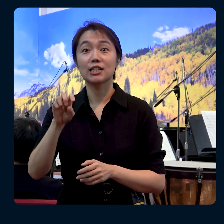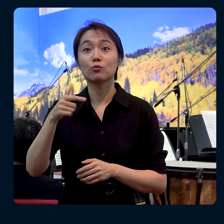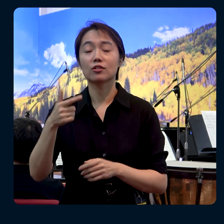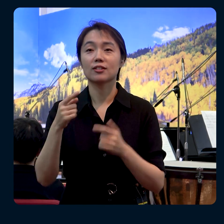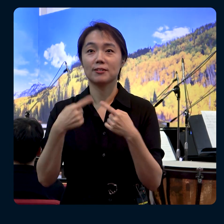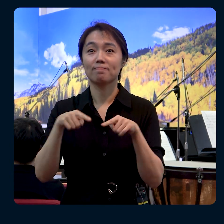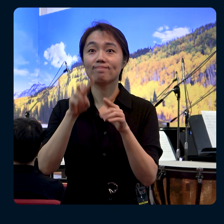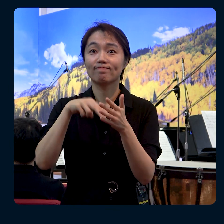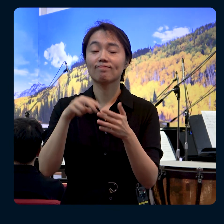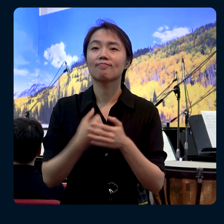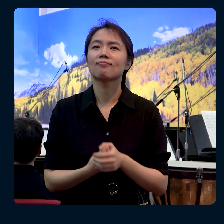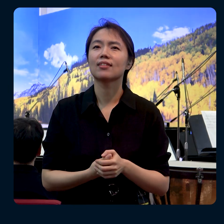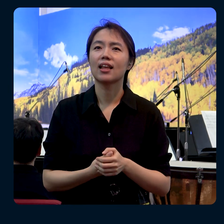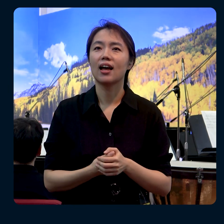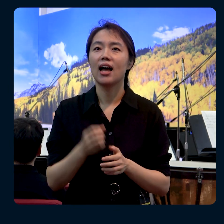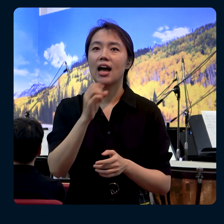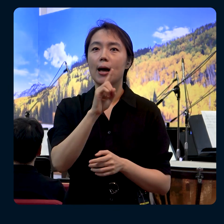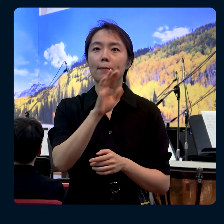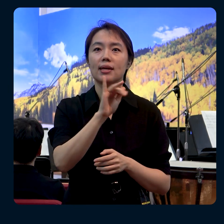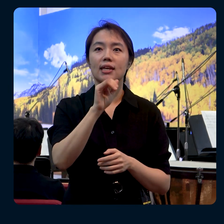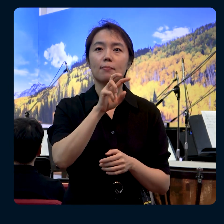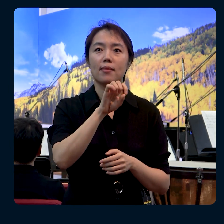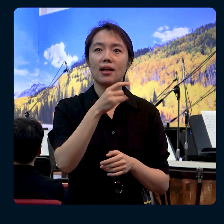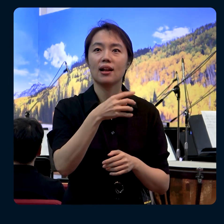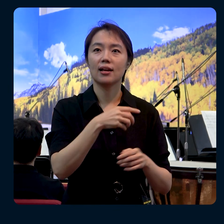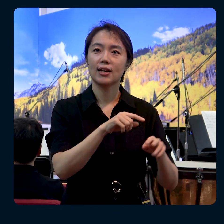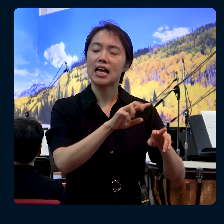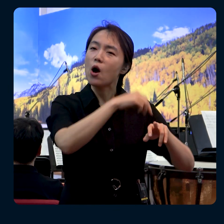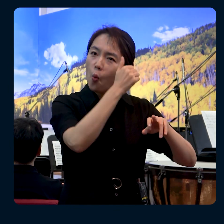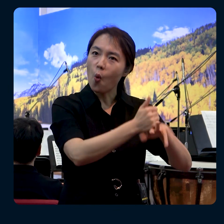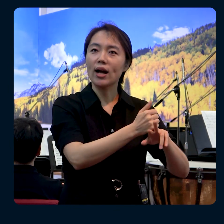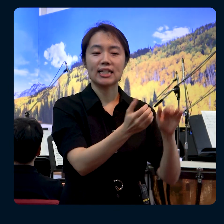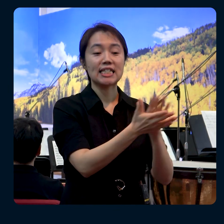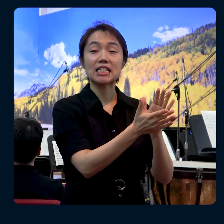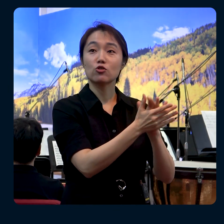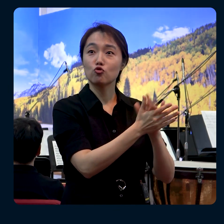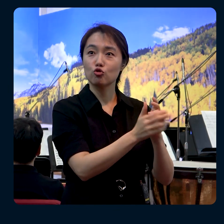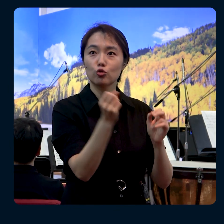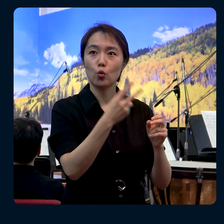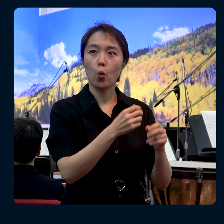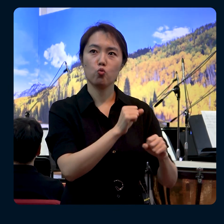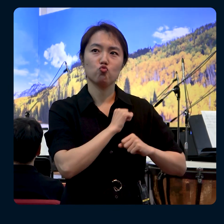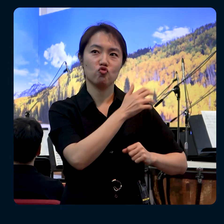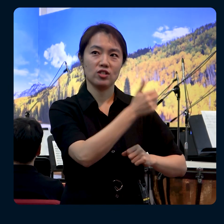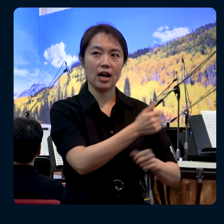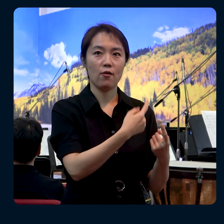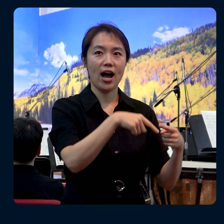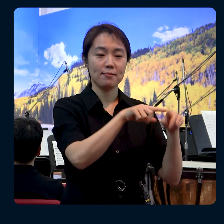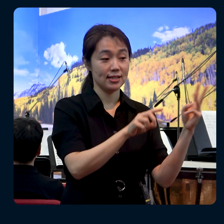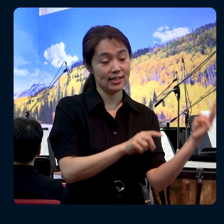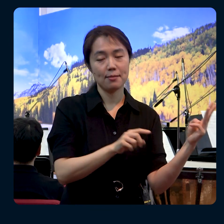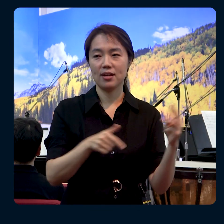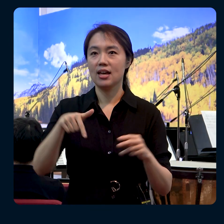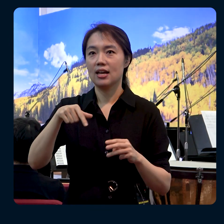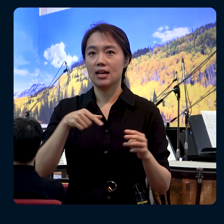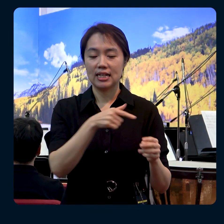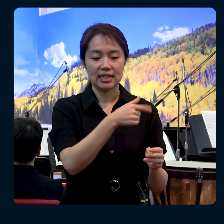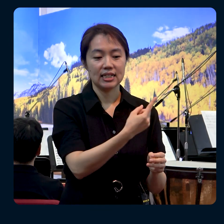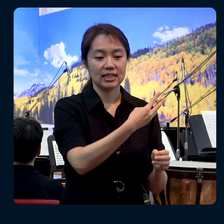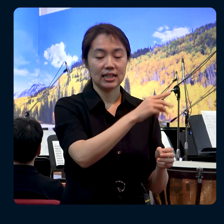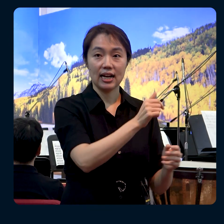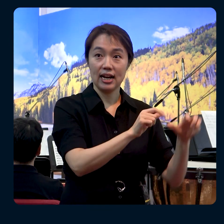읽습니다. 아비멜렉이 그 친구 아우삿과 군대 장관 비골과 더불어 그랄에서부터